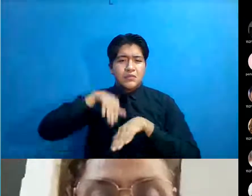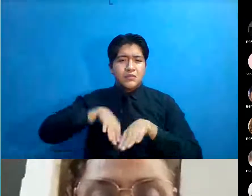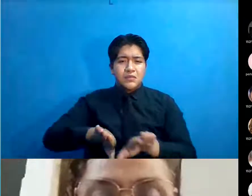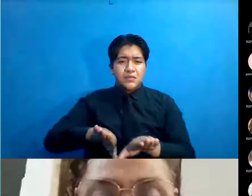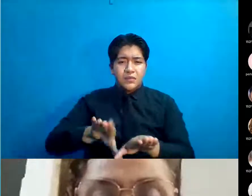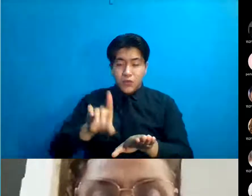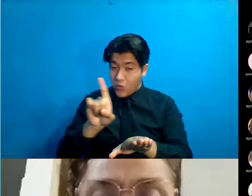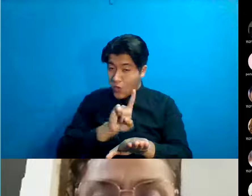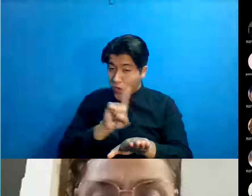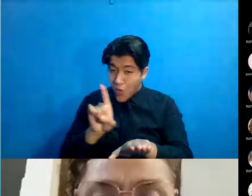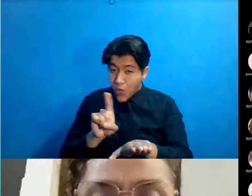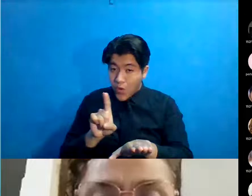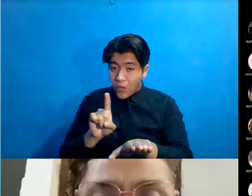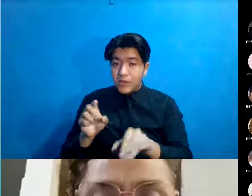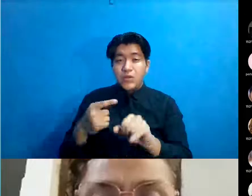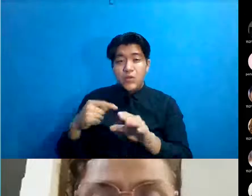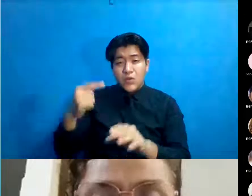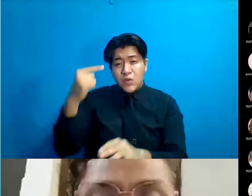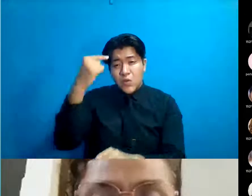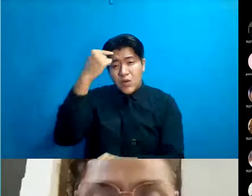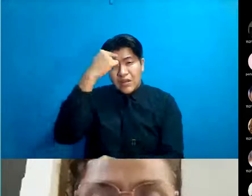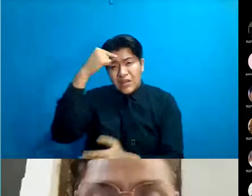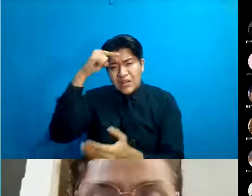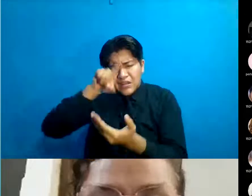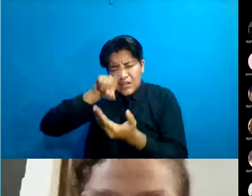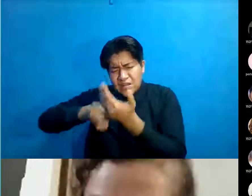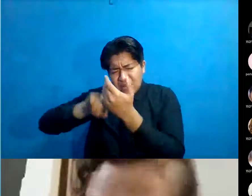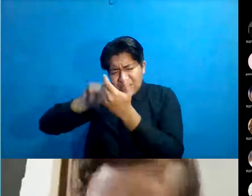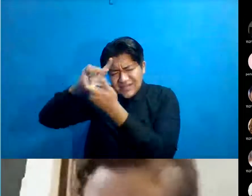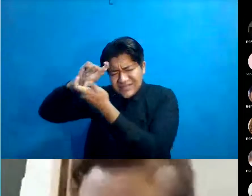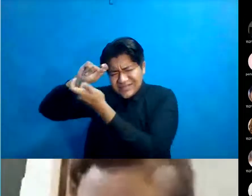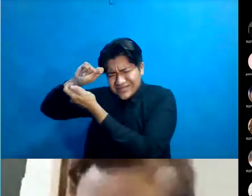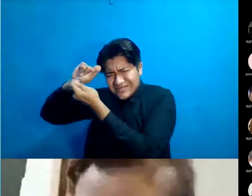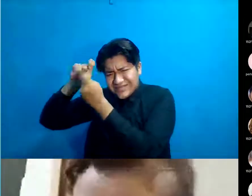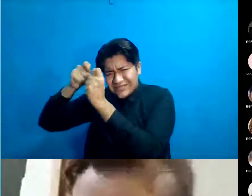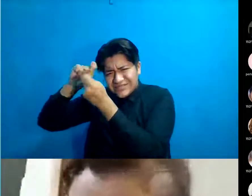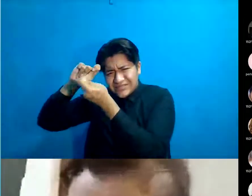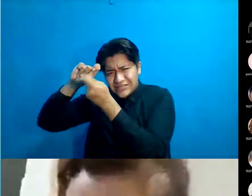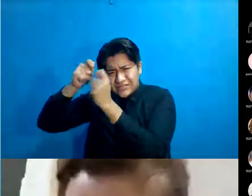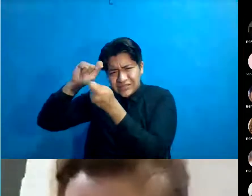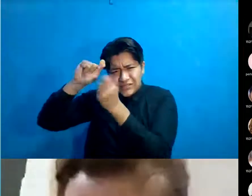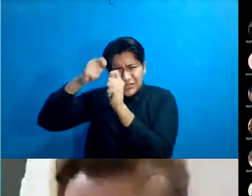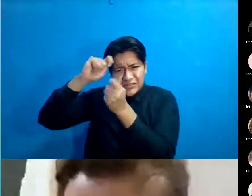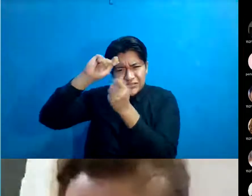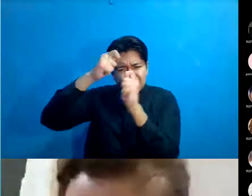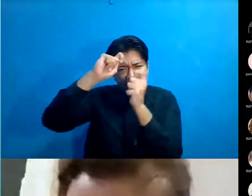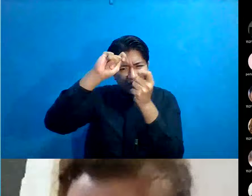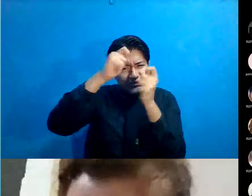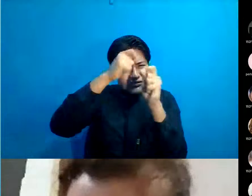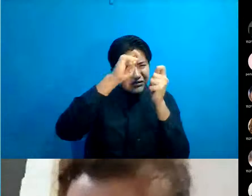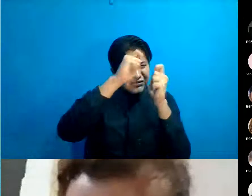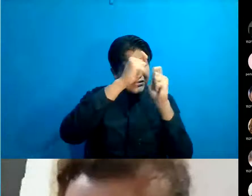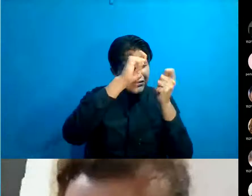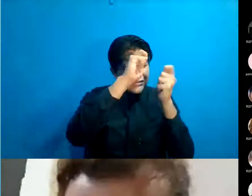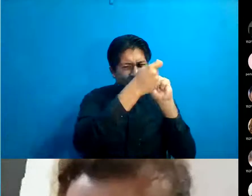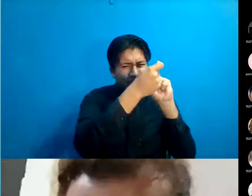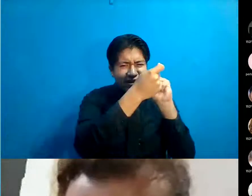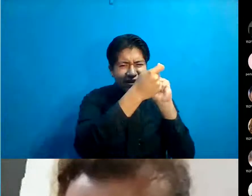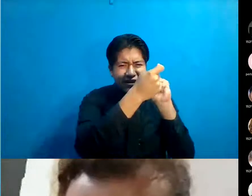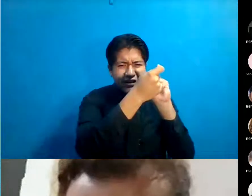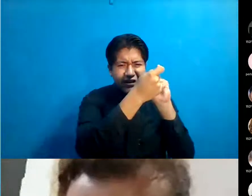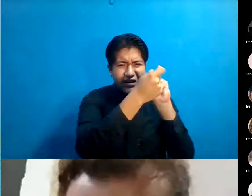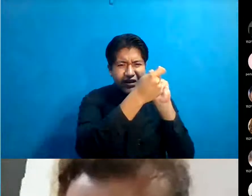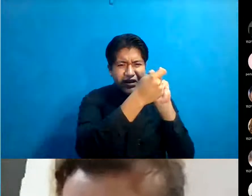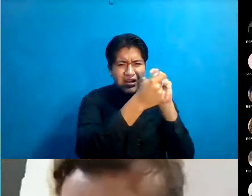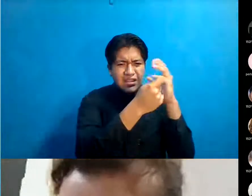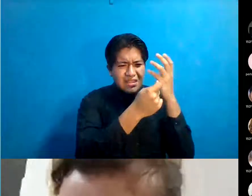nivel cognitivo hay una traducción. ¿Sí? A nivel cognitivo hay una traducción. Propiamente